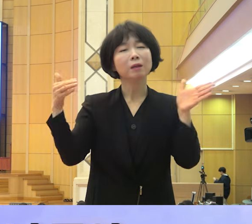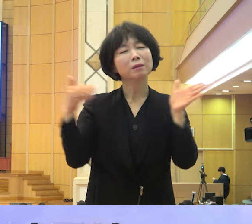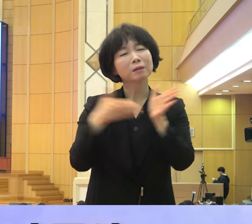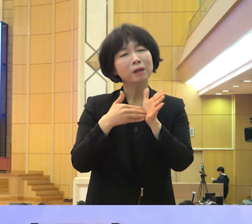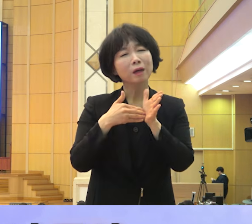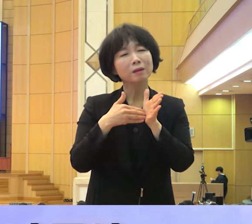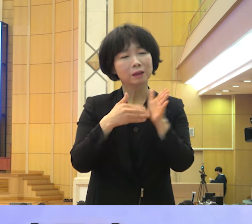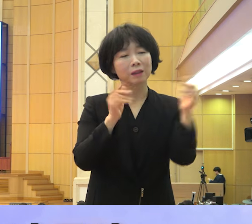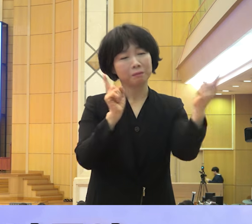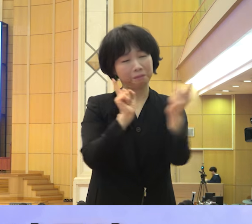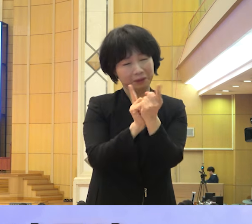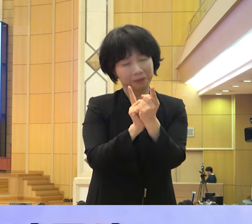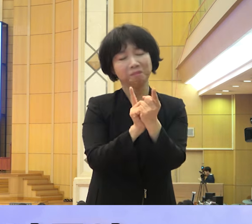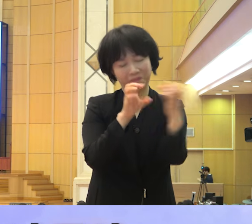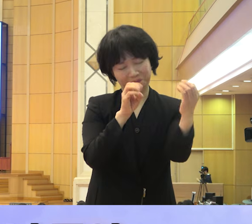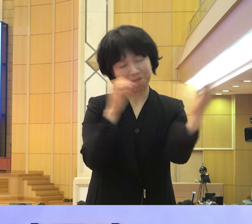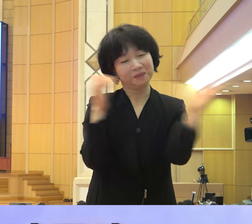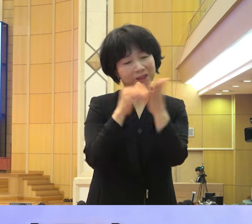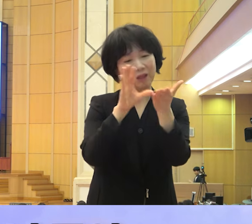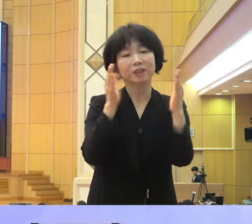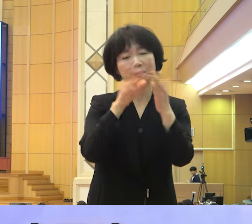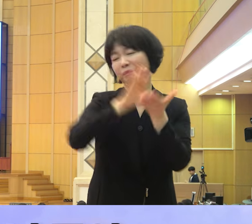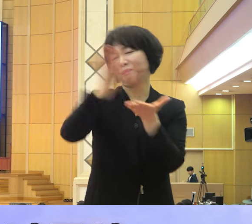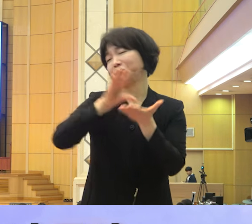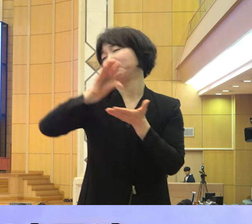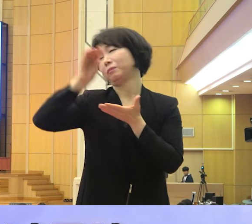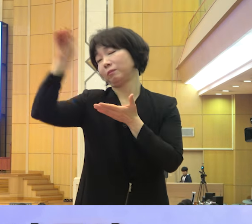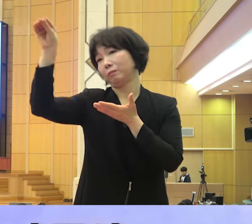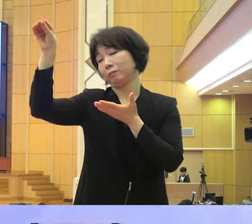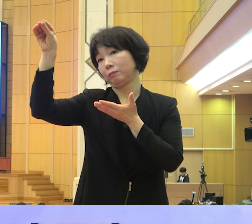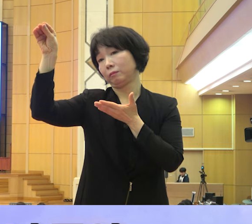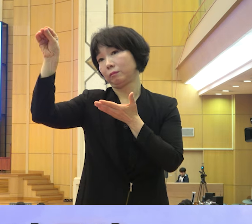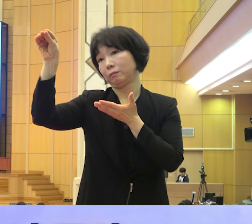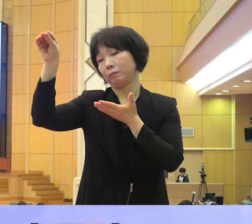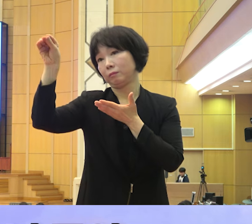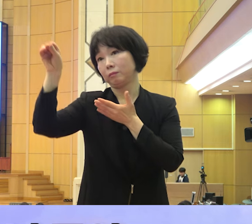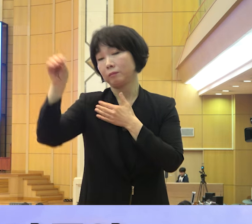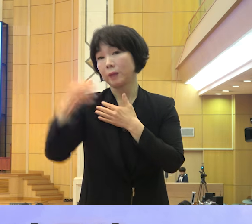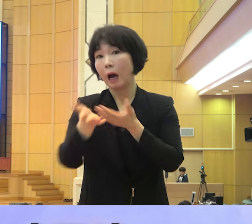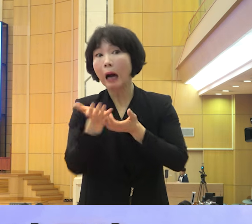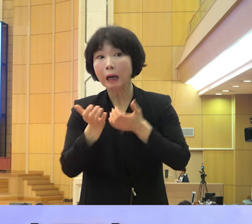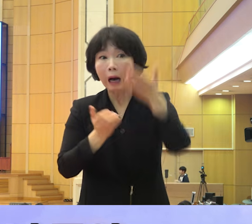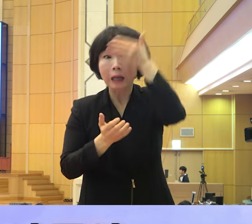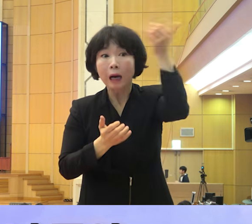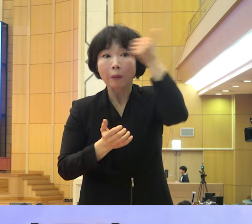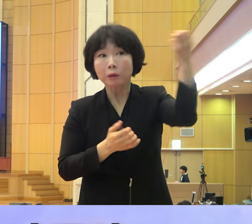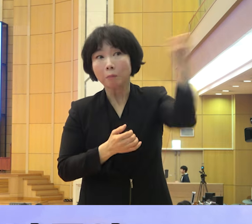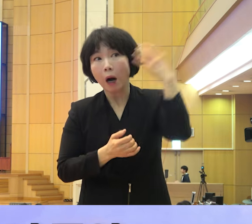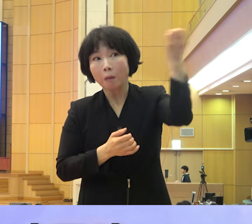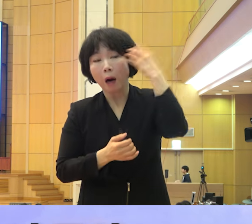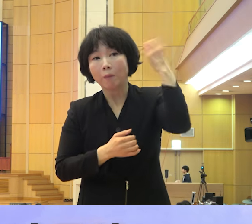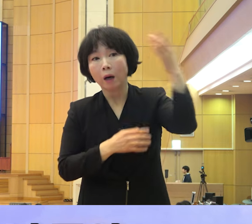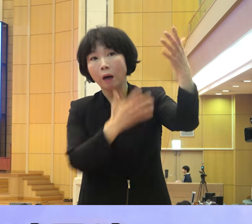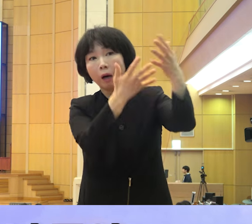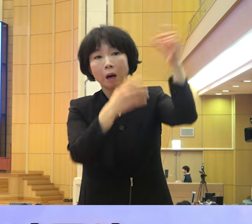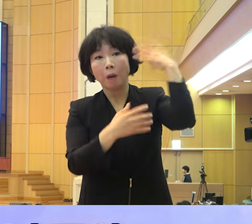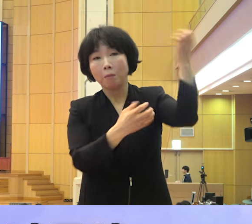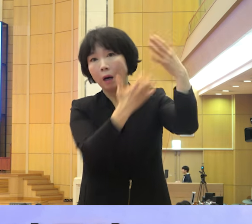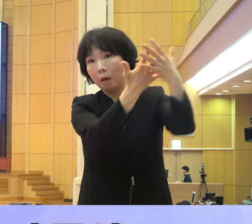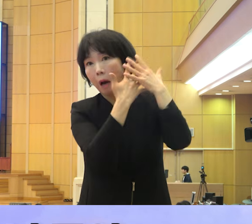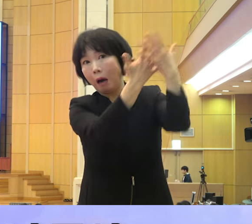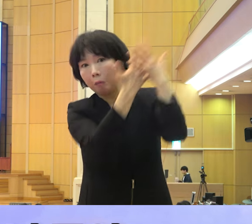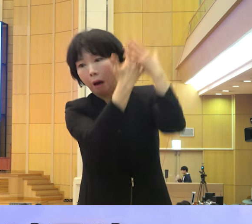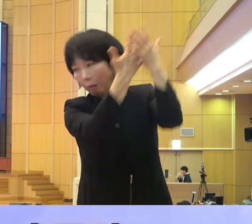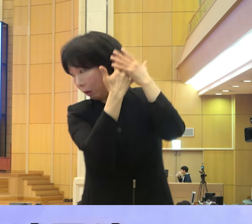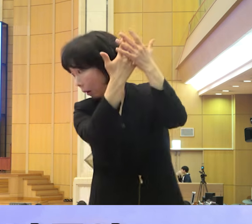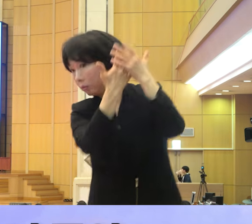할아버지가 말씀하신 것이 자꾸만 뇌에서 자꾸만 생각이